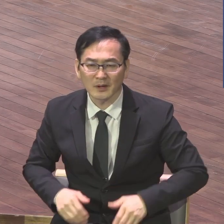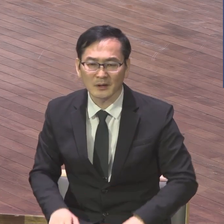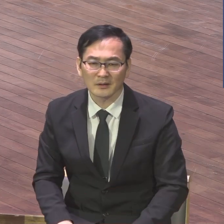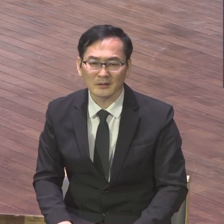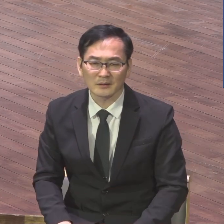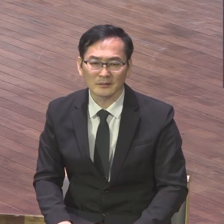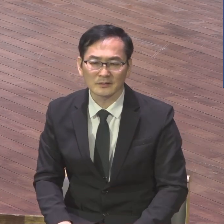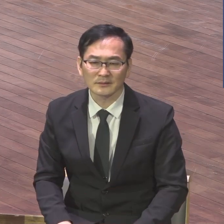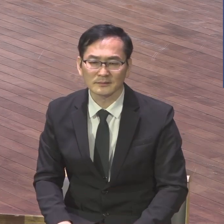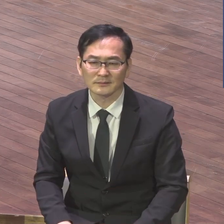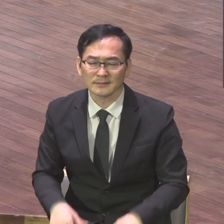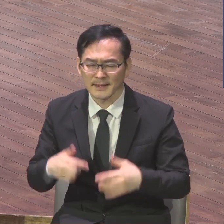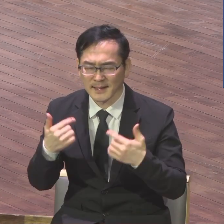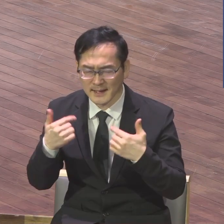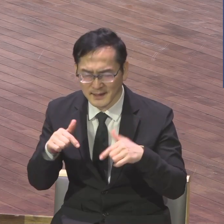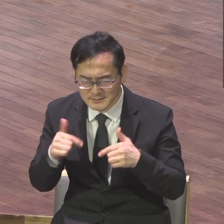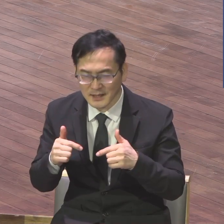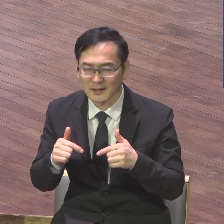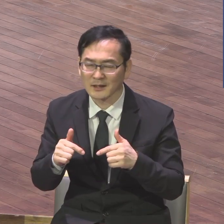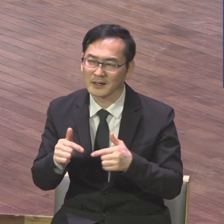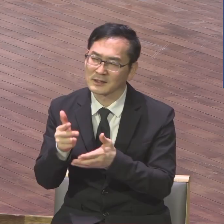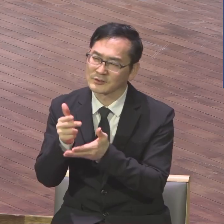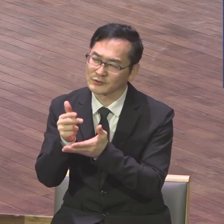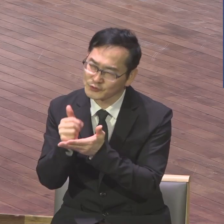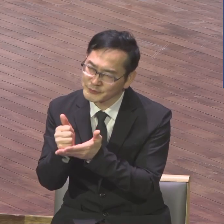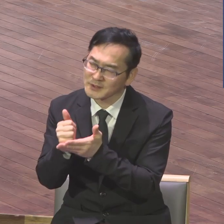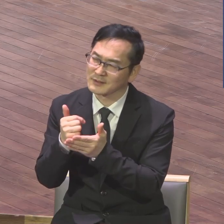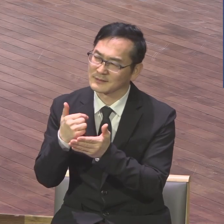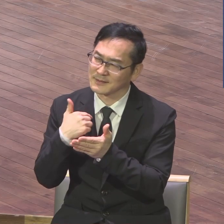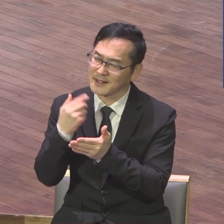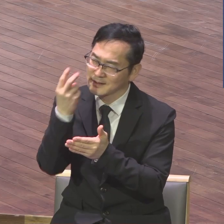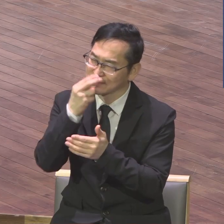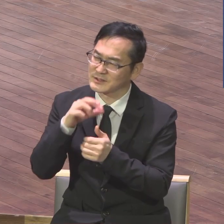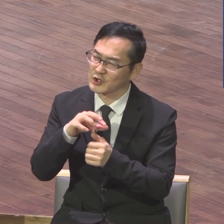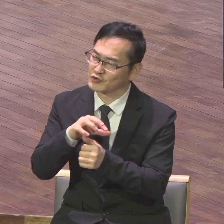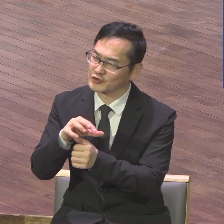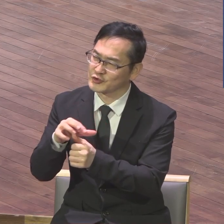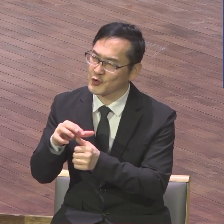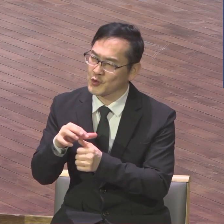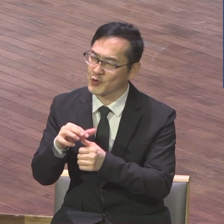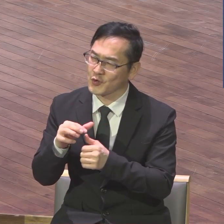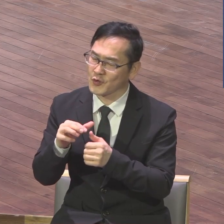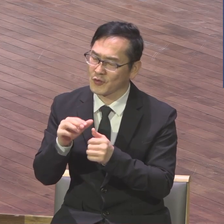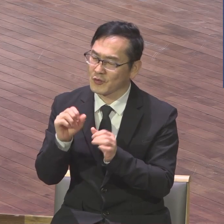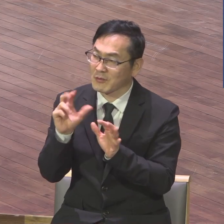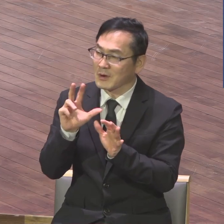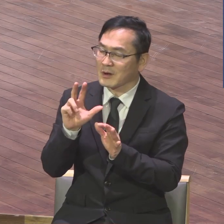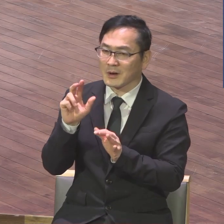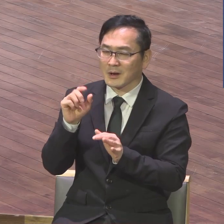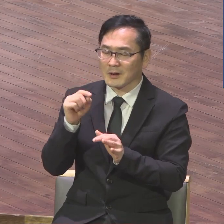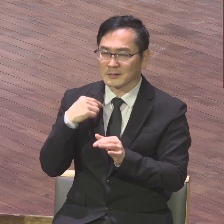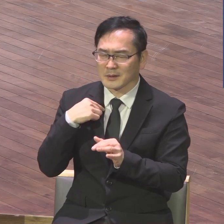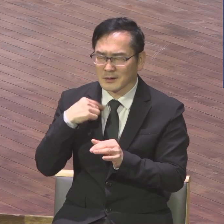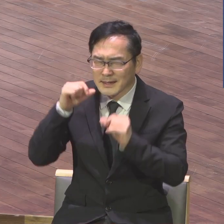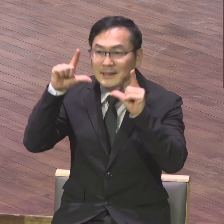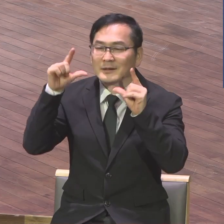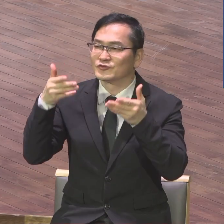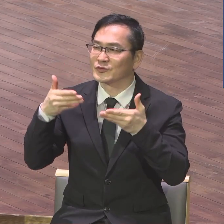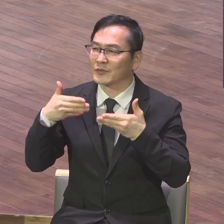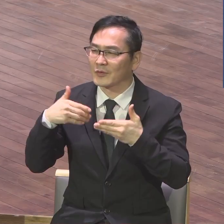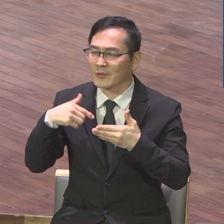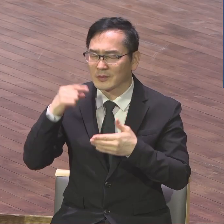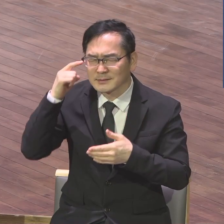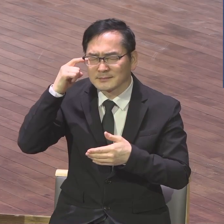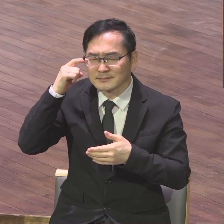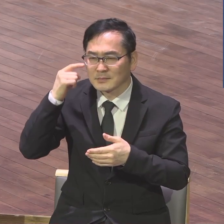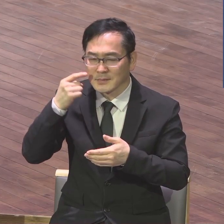매일 매 순간마다 주님이 나를 지켜주시고 생각지도 못한 걸 생각하게 하시고 깨닫게 하시고